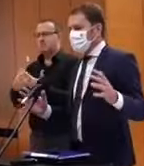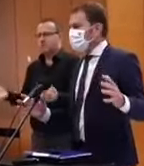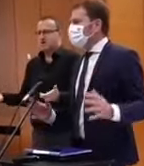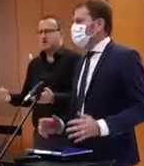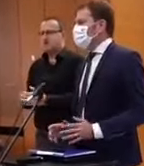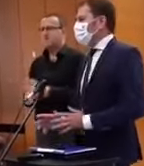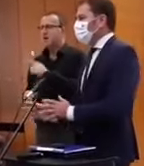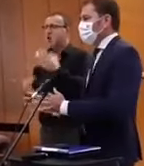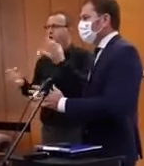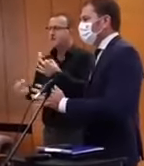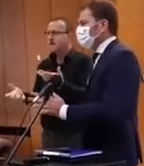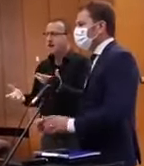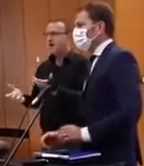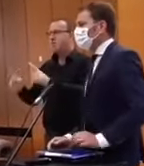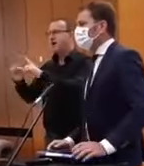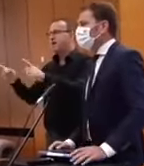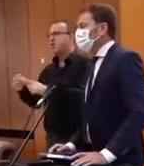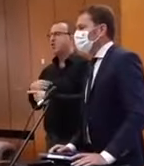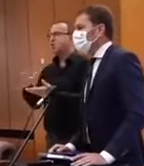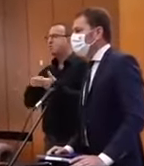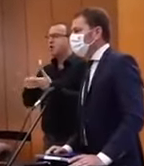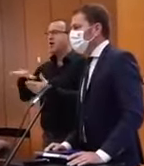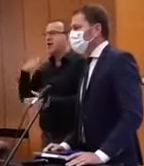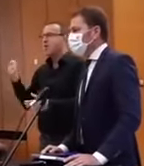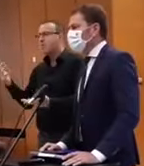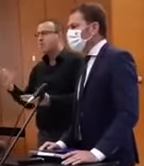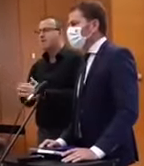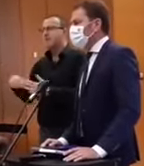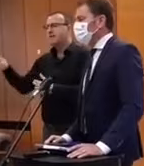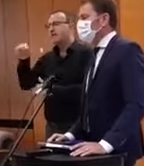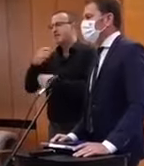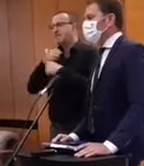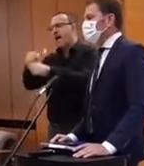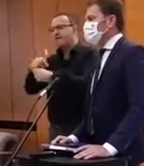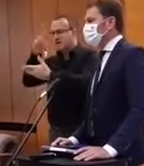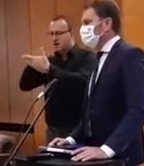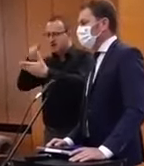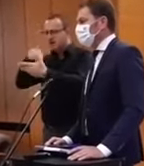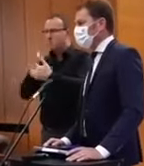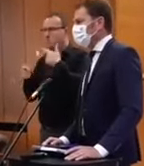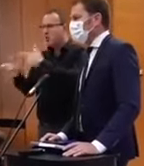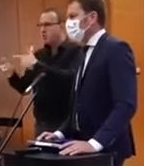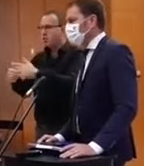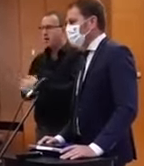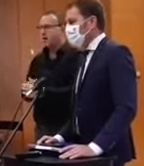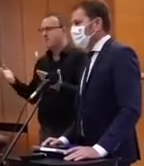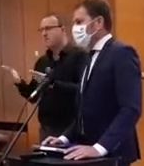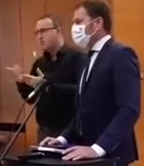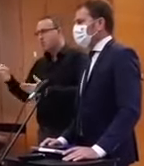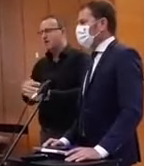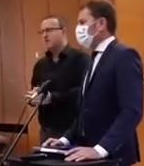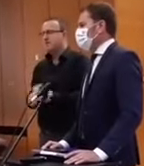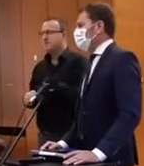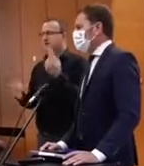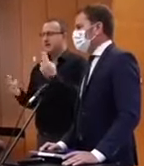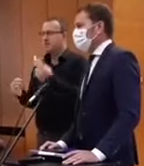teda tej oficiálnej alebo od nejakého spolku ekonomov niekde pri pive, ktorí by tento návrh takto predložený podporovali v tejto danej podobe.